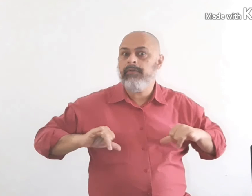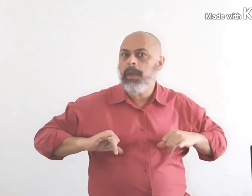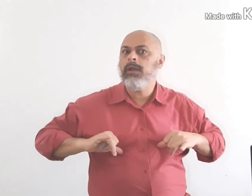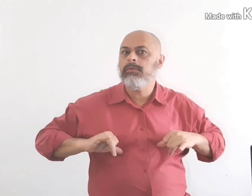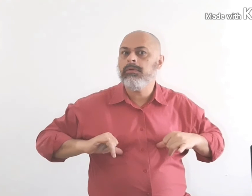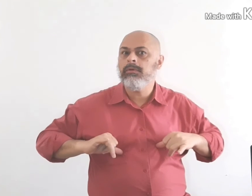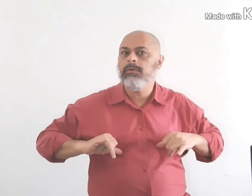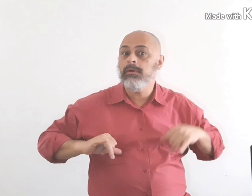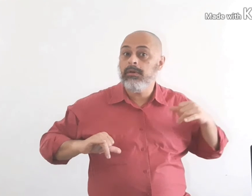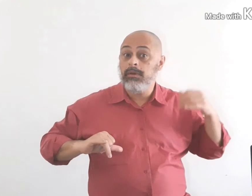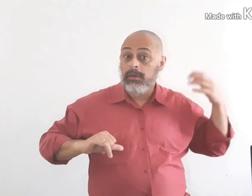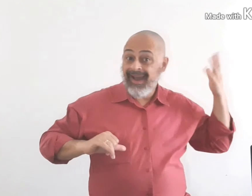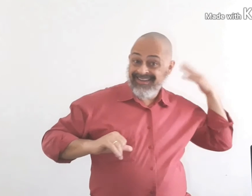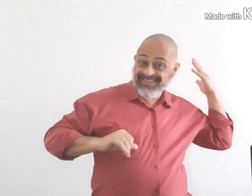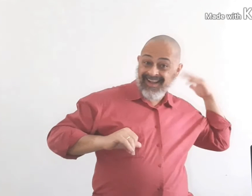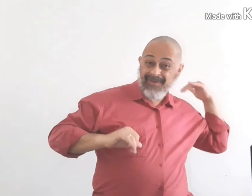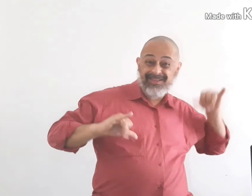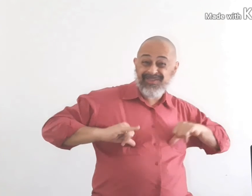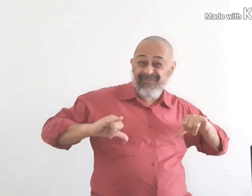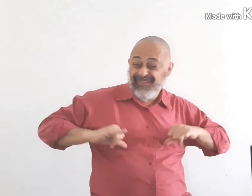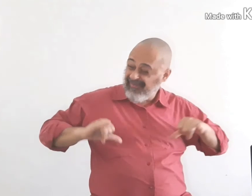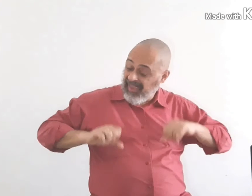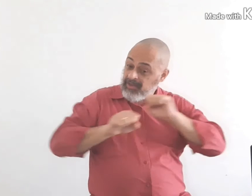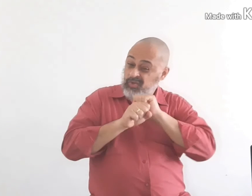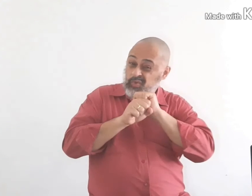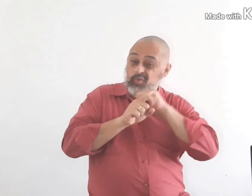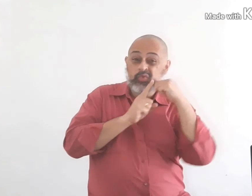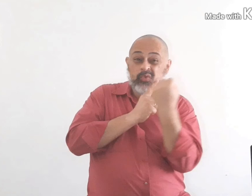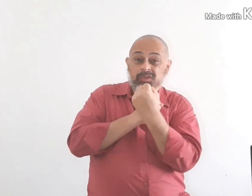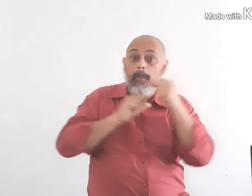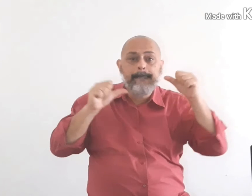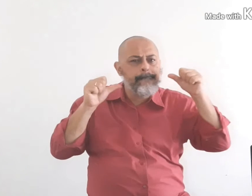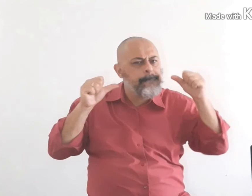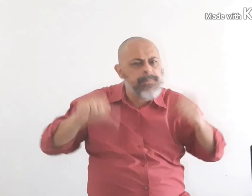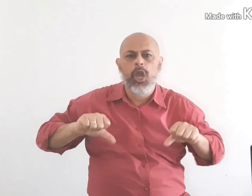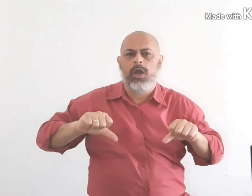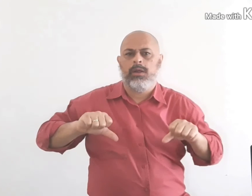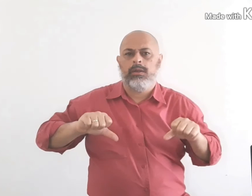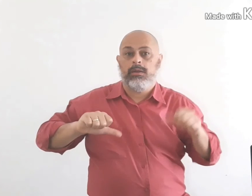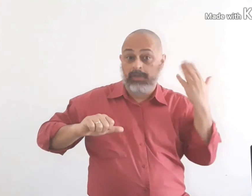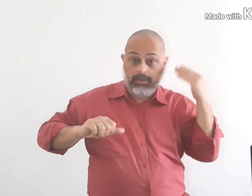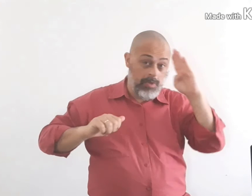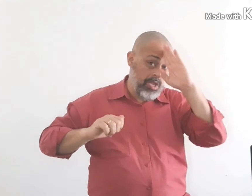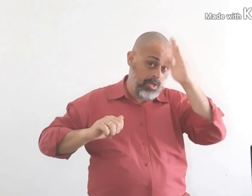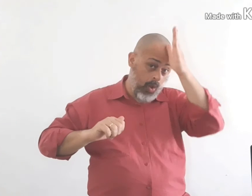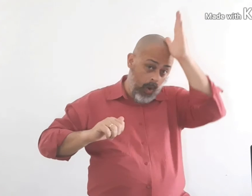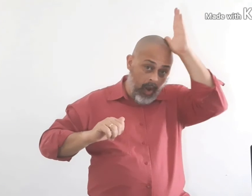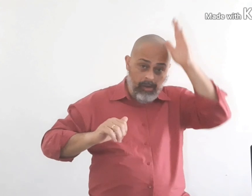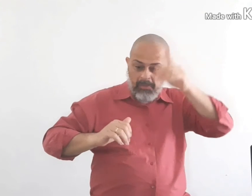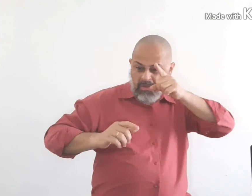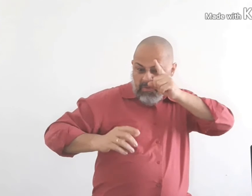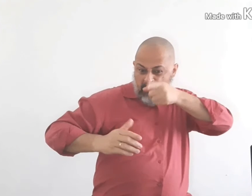a pandemia do ano de 2020. Muito pior do que as mazelas da pandemia de